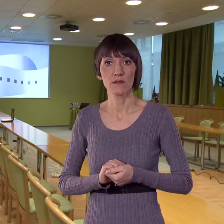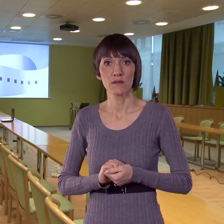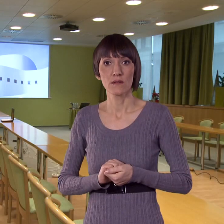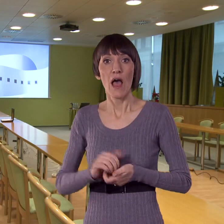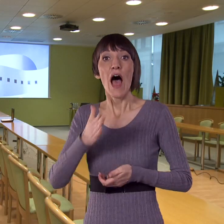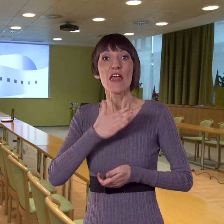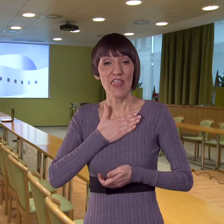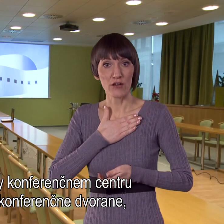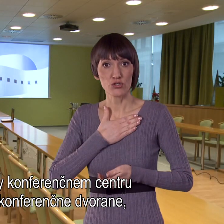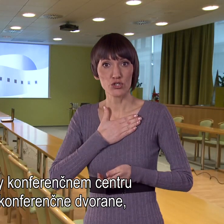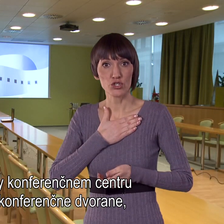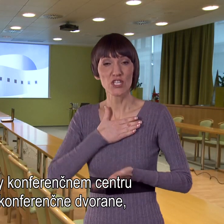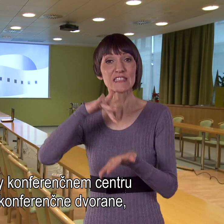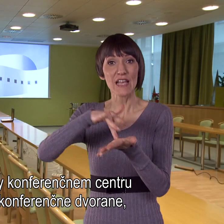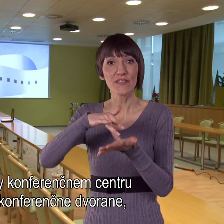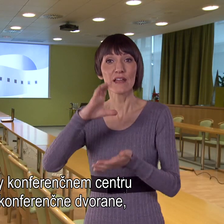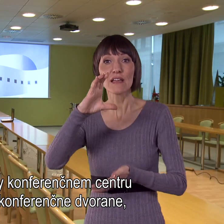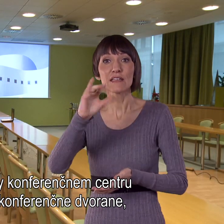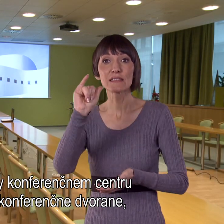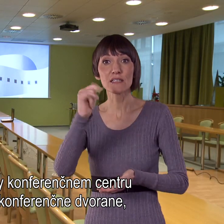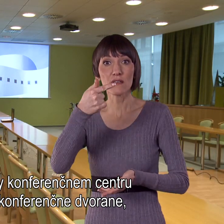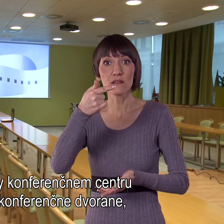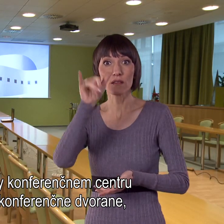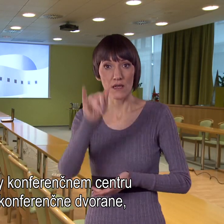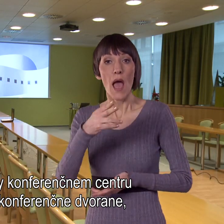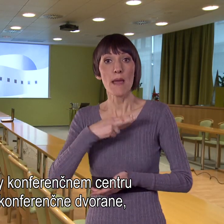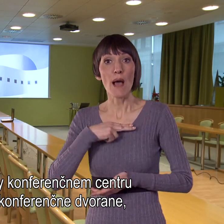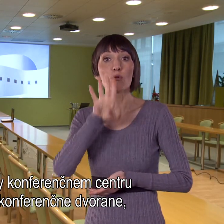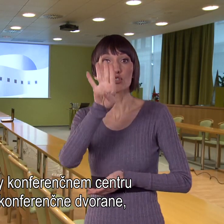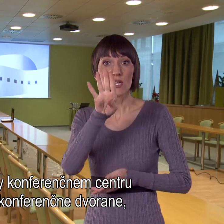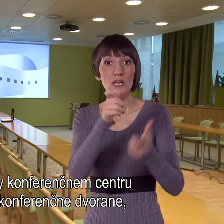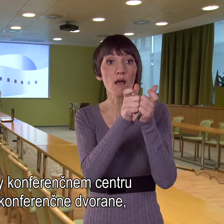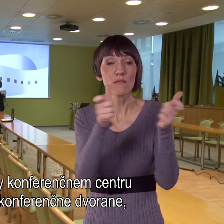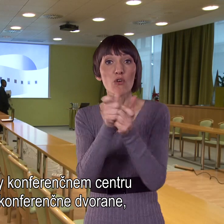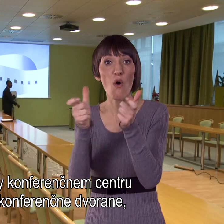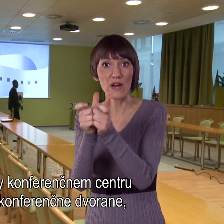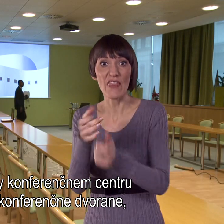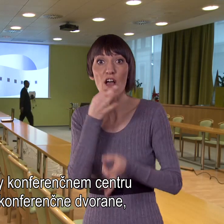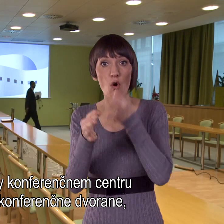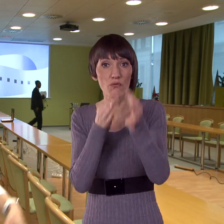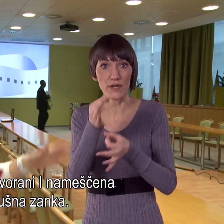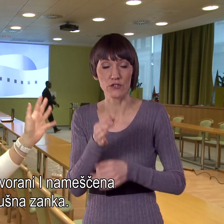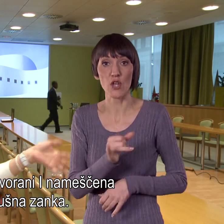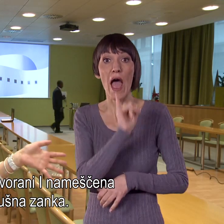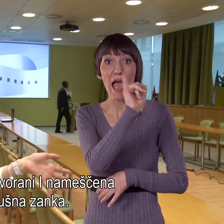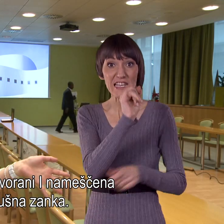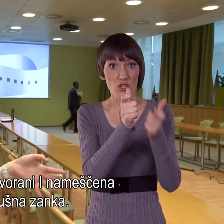V našem City konferenčnem centru imamo 4 konferenčne dvorane. Od tega je v dvorani I